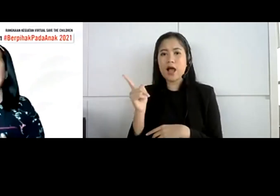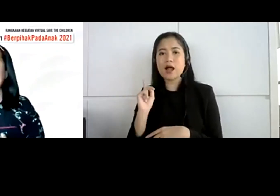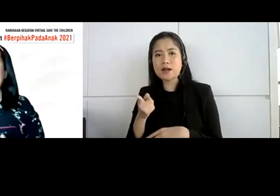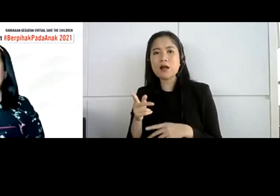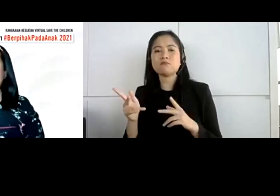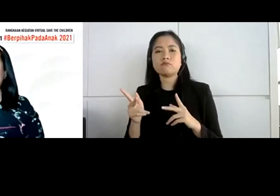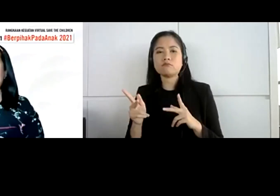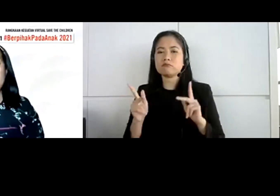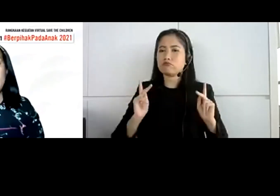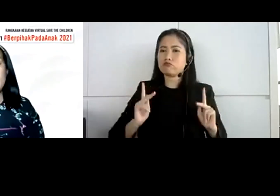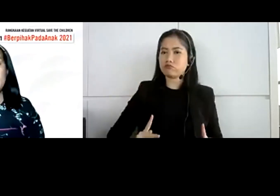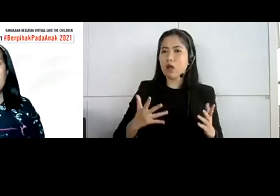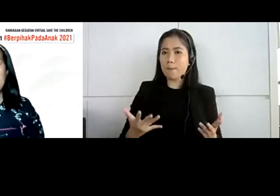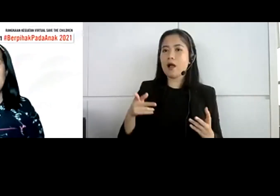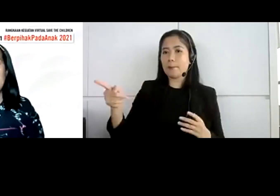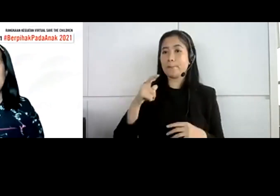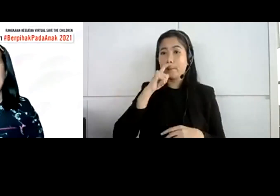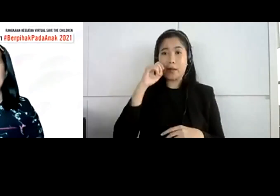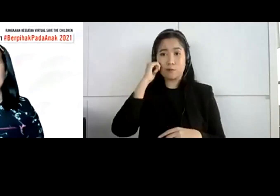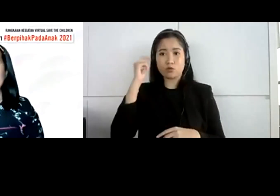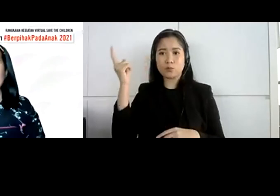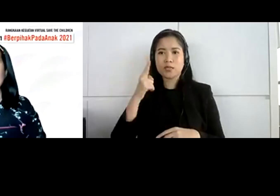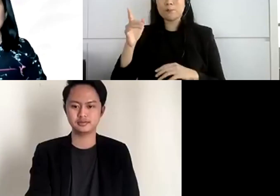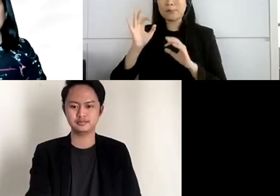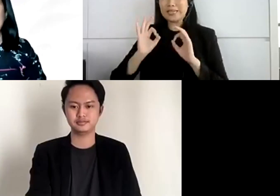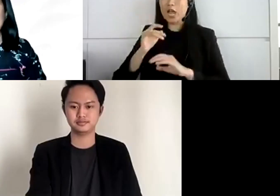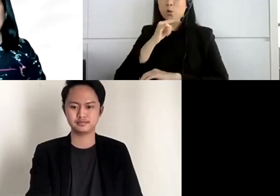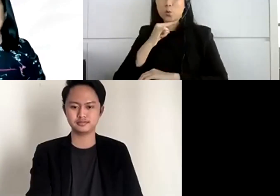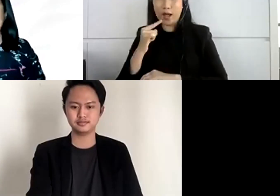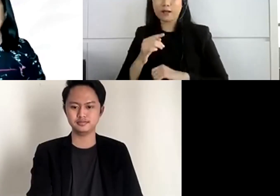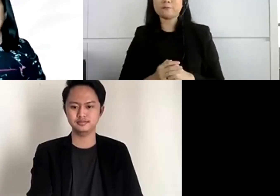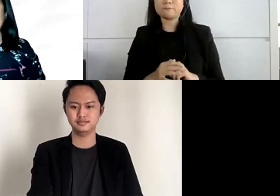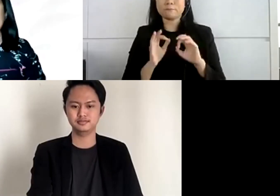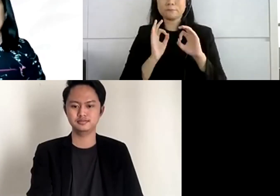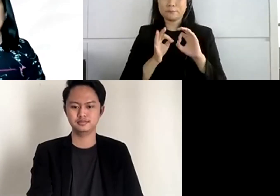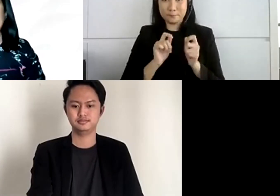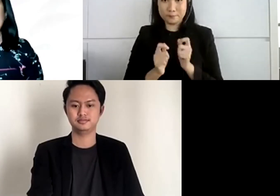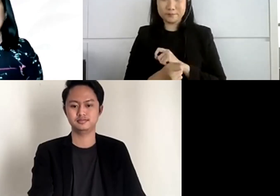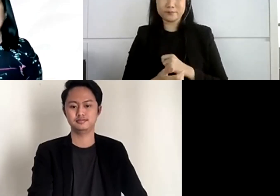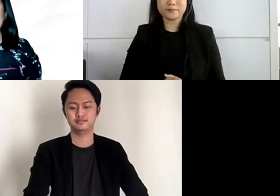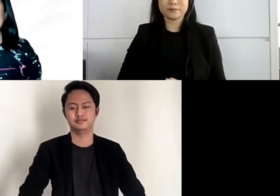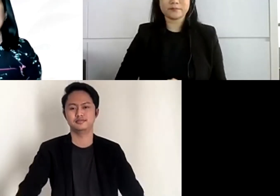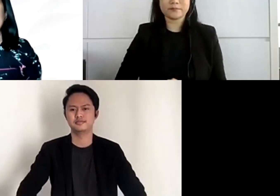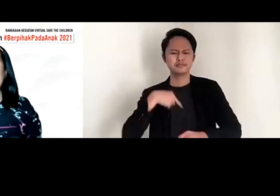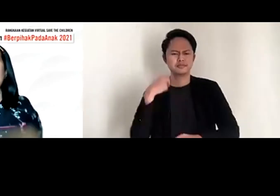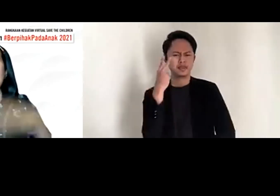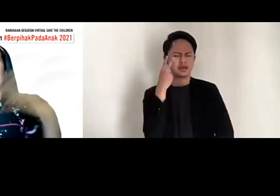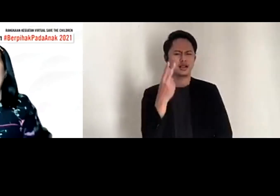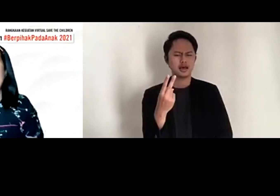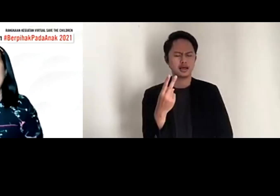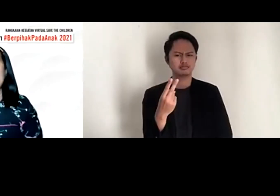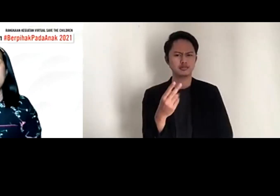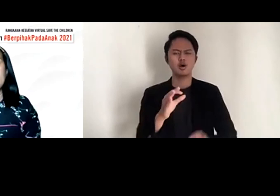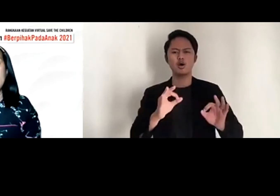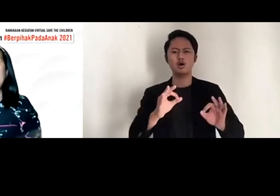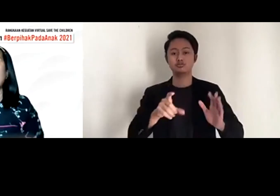pertama, mereka adalah orang tua yang kurang berpendidikan. Terus kami melihat bahwa ternyata ini di dalam rumah